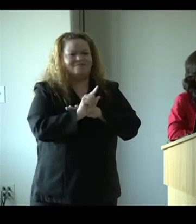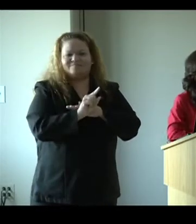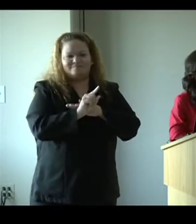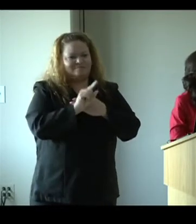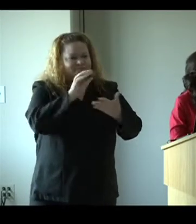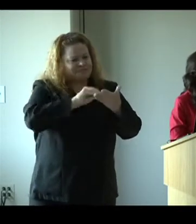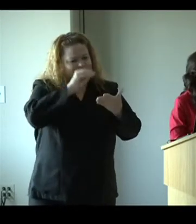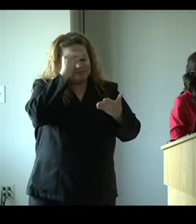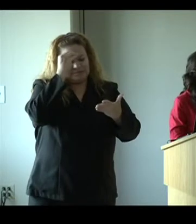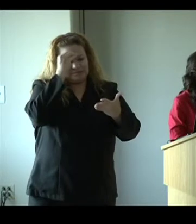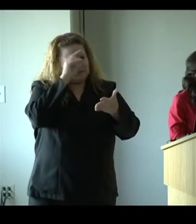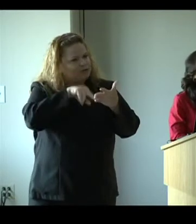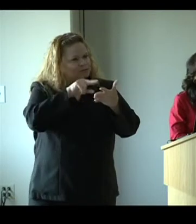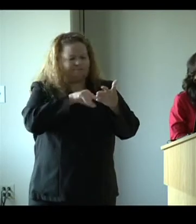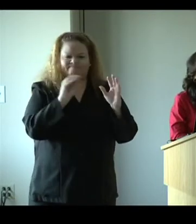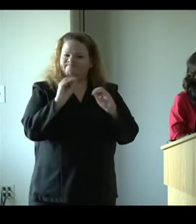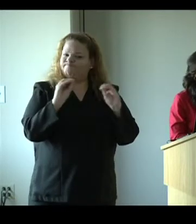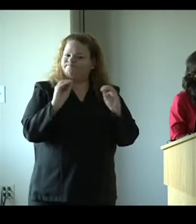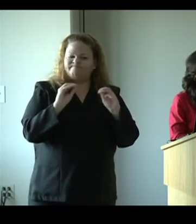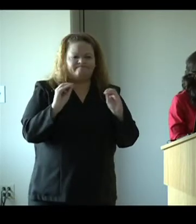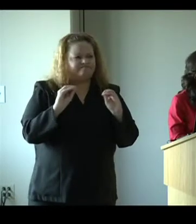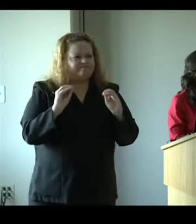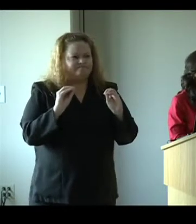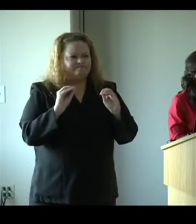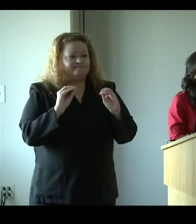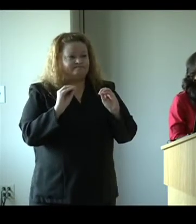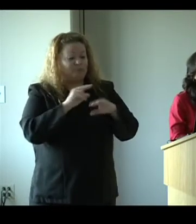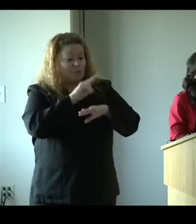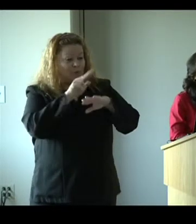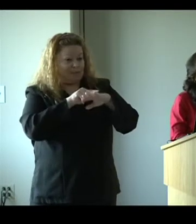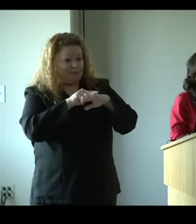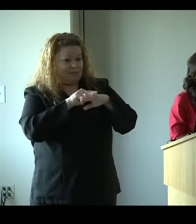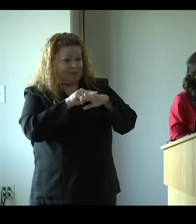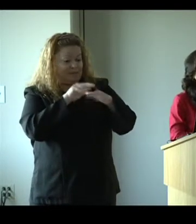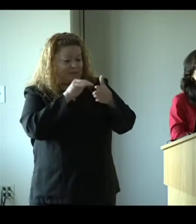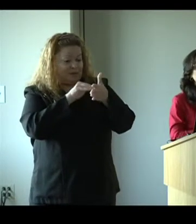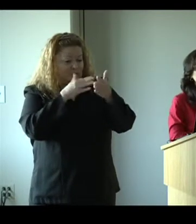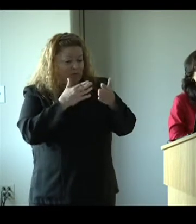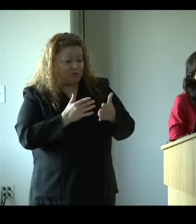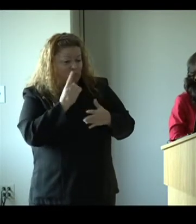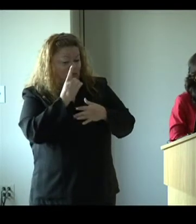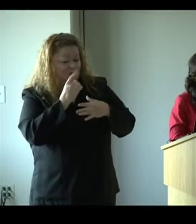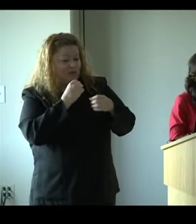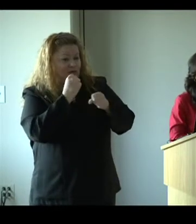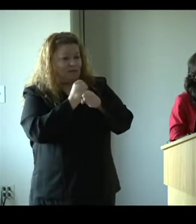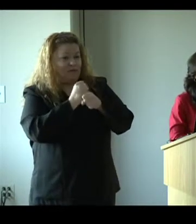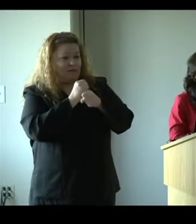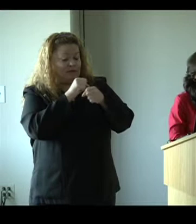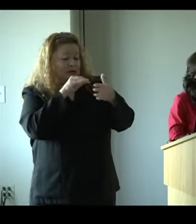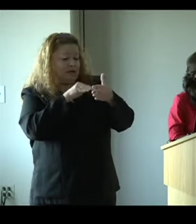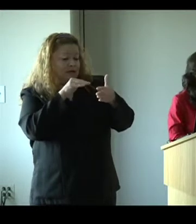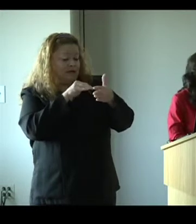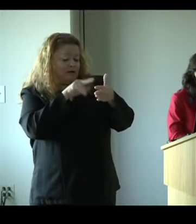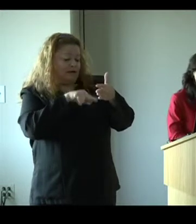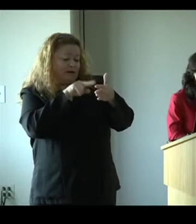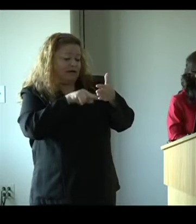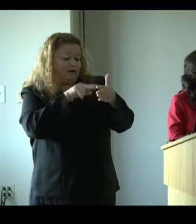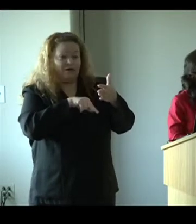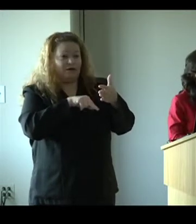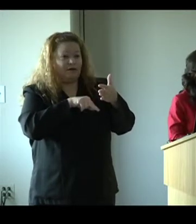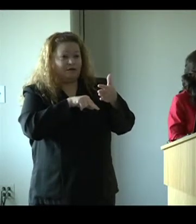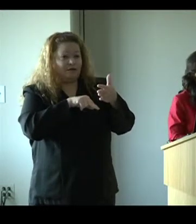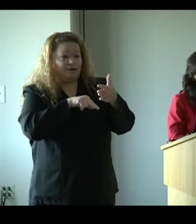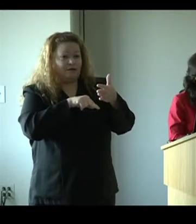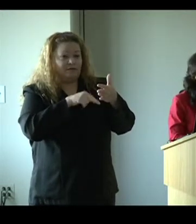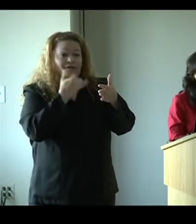primer grado no aprendió a leer típicamente a un niño que en primer grado no aprende a leer qué le pasa no